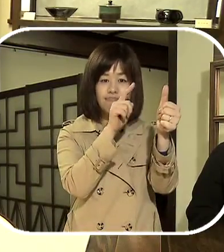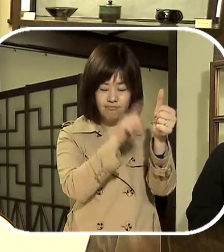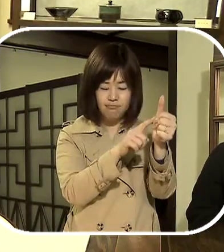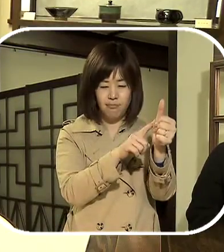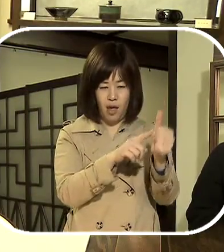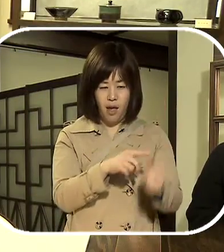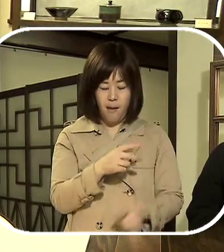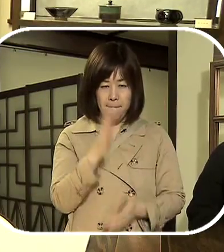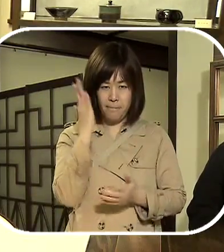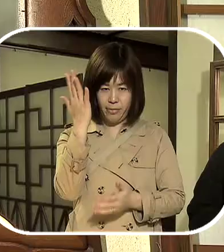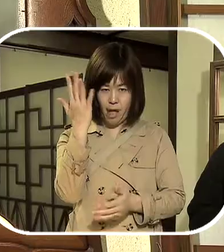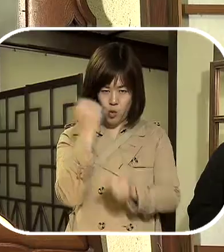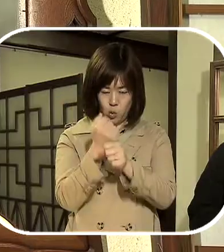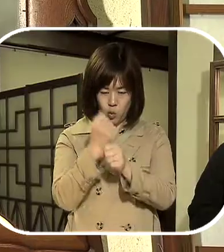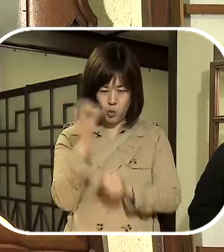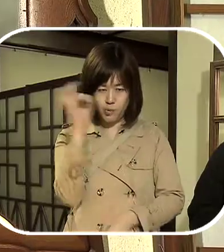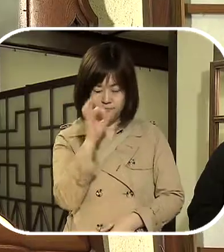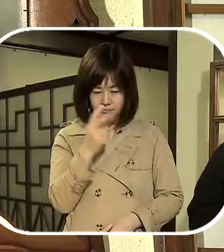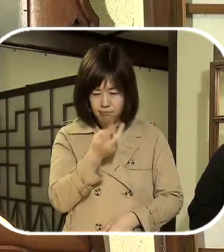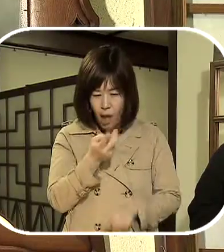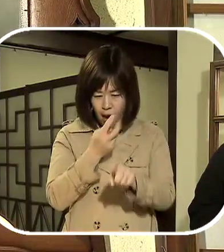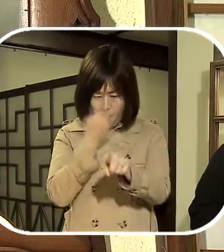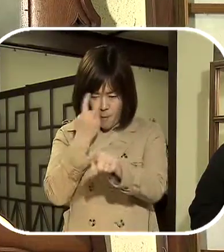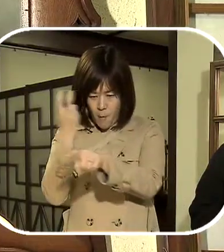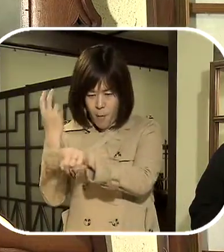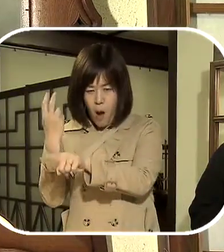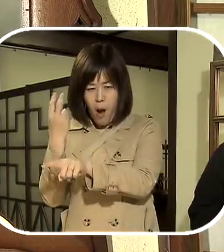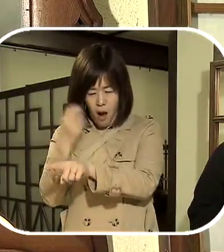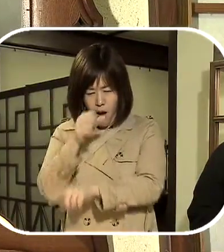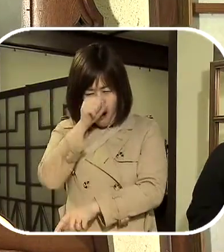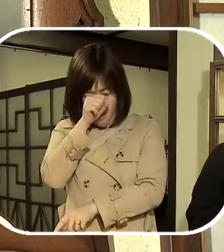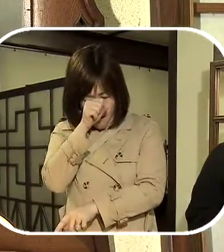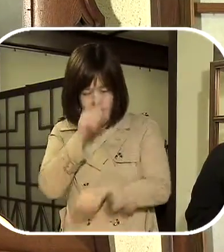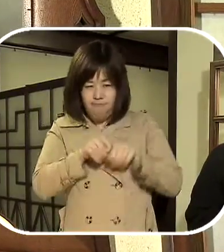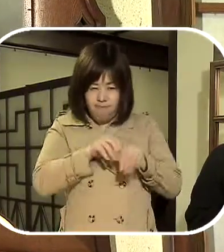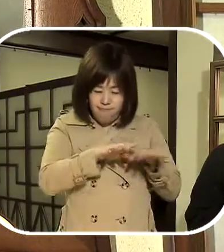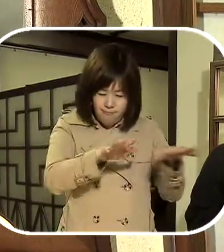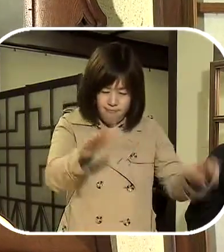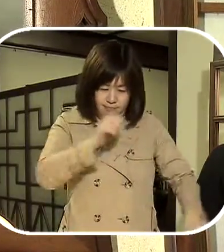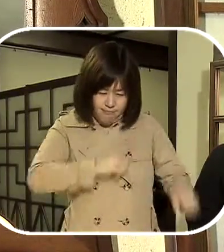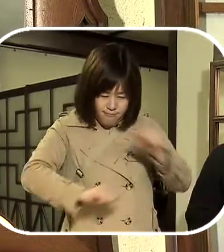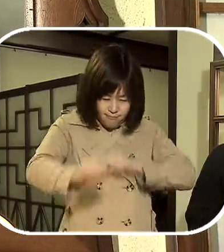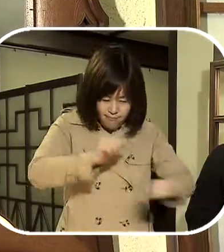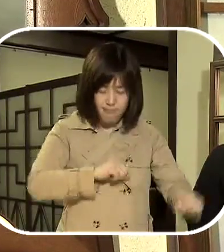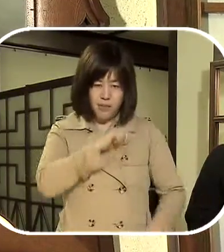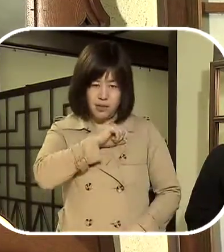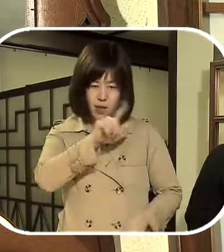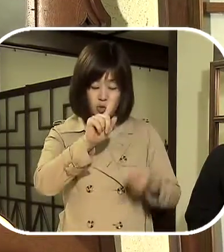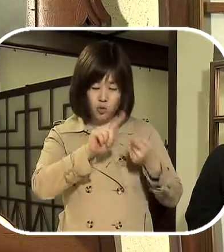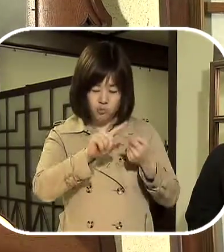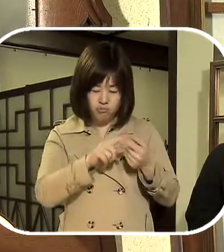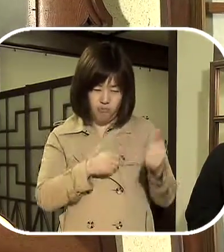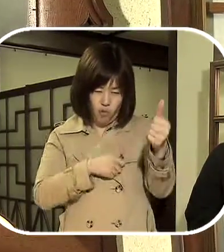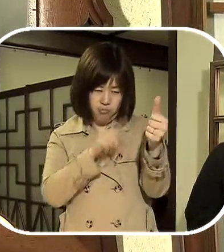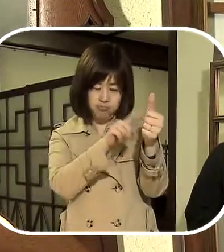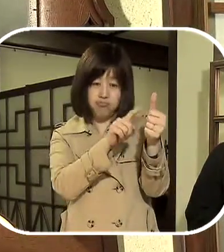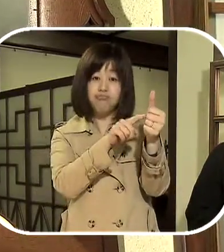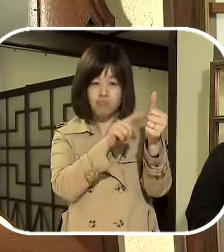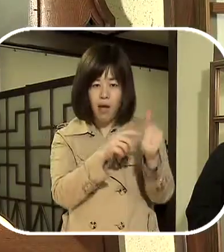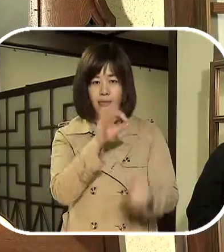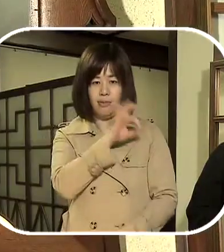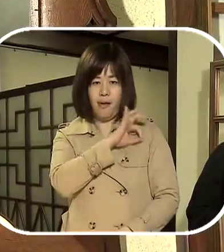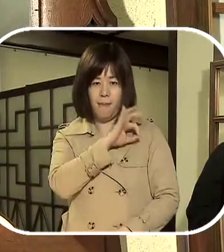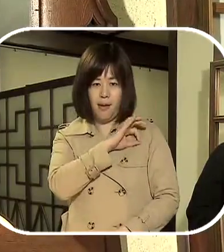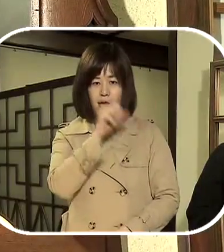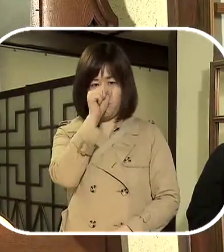鳥取県の民芸運動家、 木の額縁に飾られた背広姿の男性の白